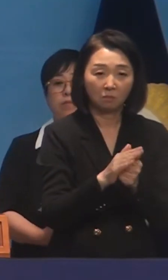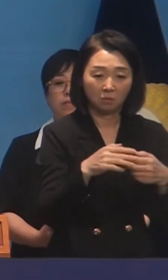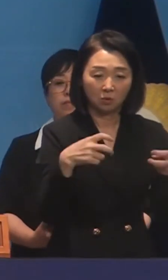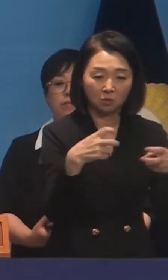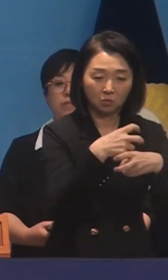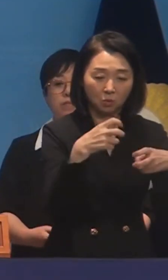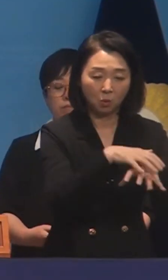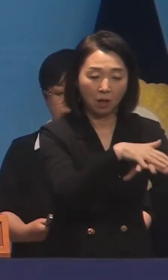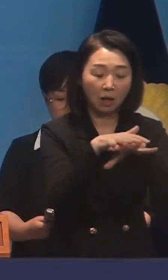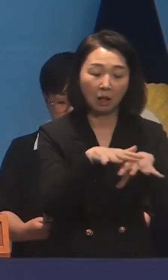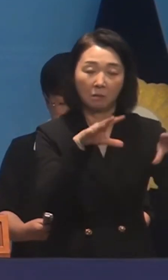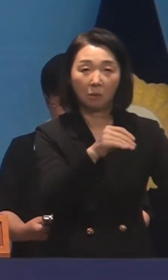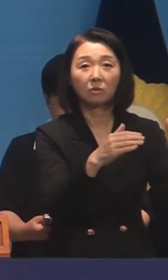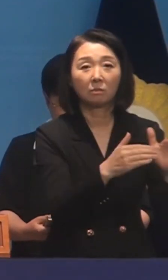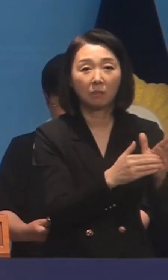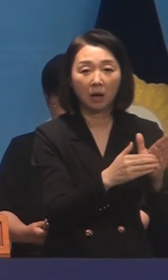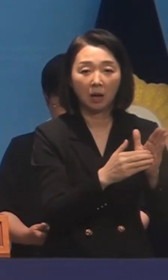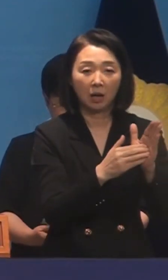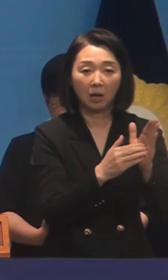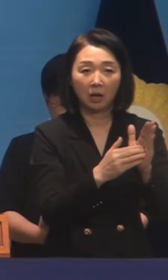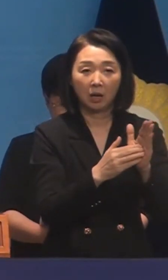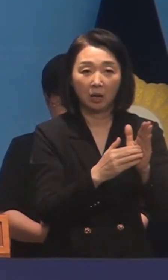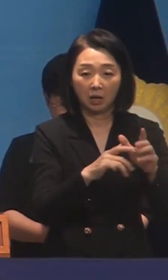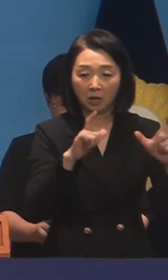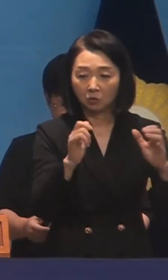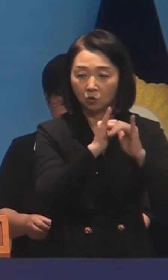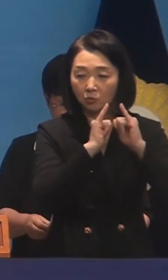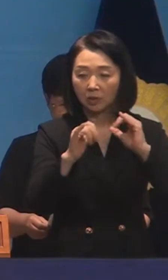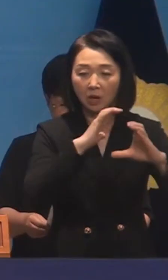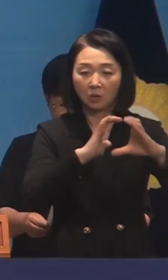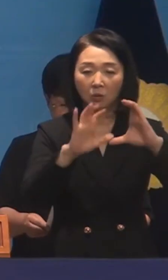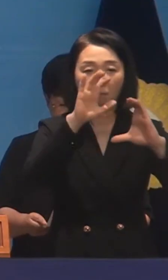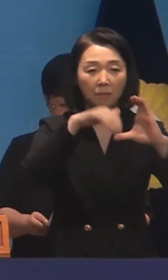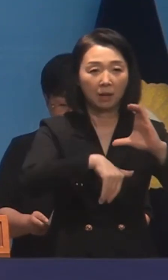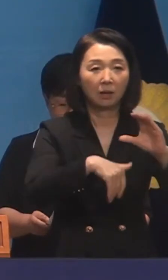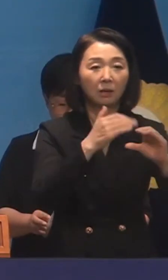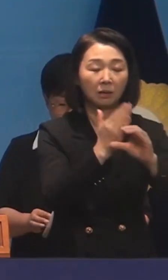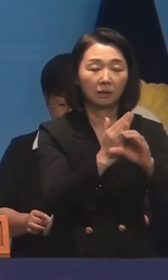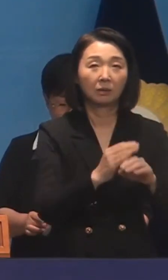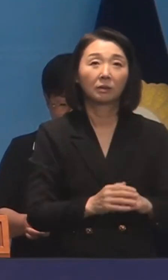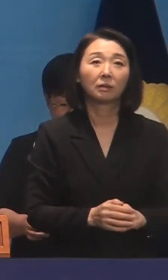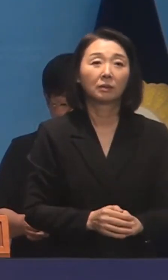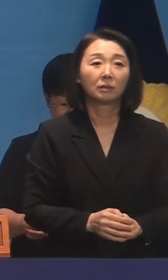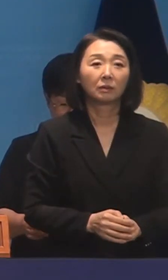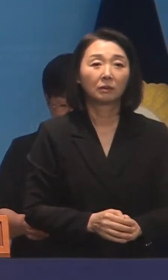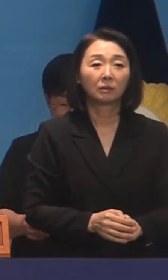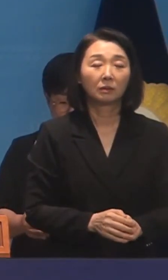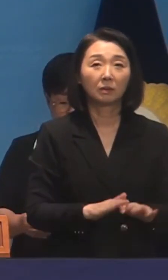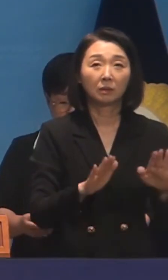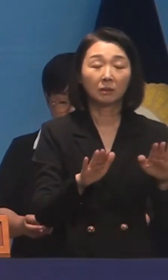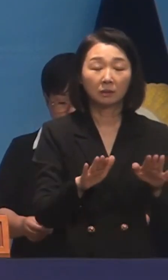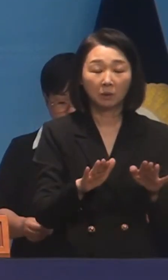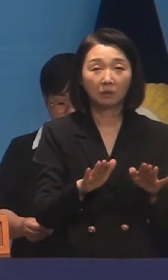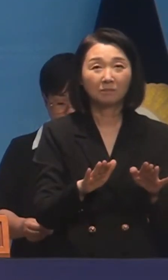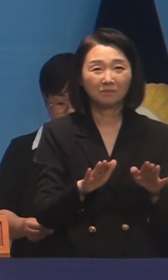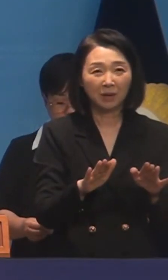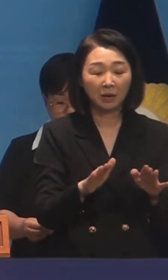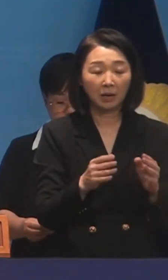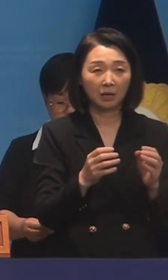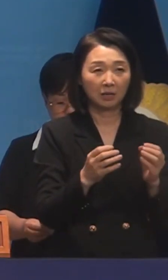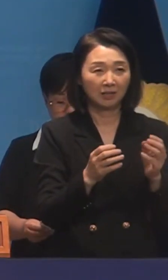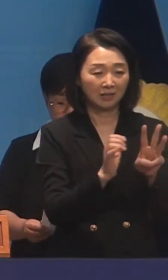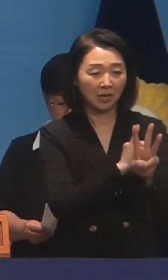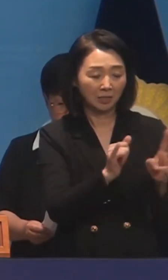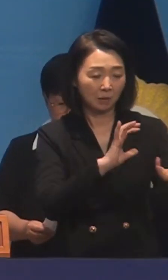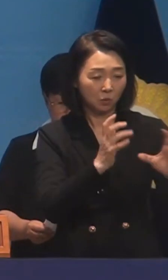못하고 있으며 주민과의 소통은 아예 실종되었습니다. 이번 세 번의 토론회를 보며